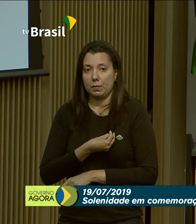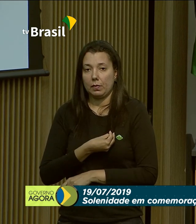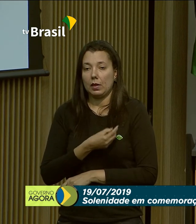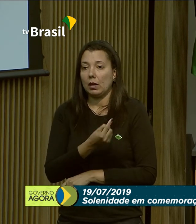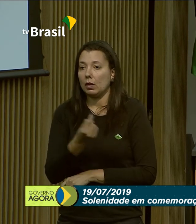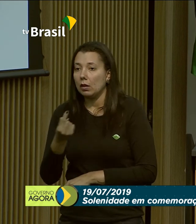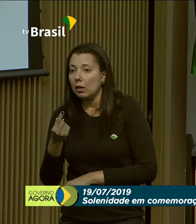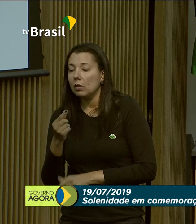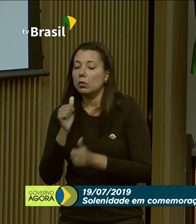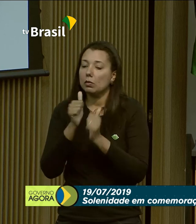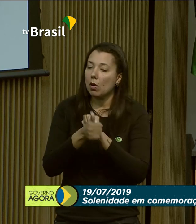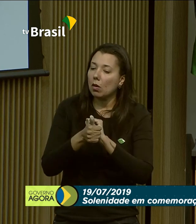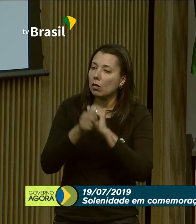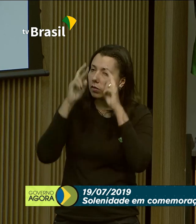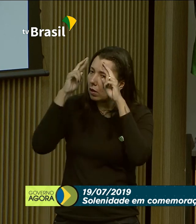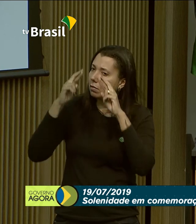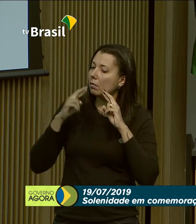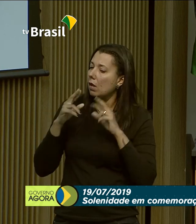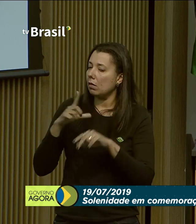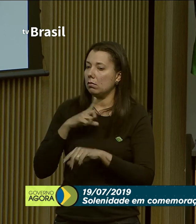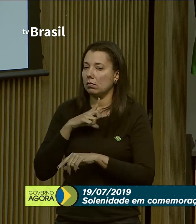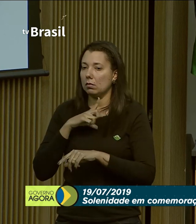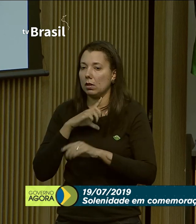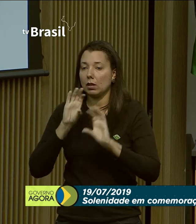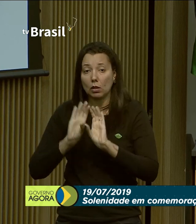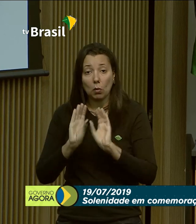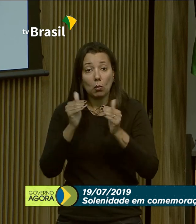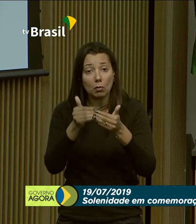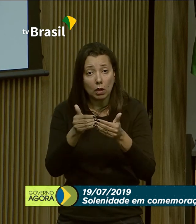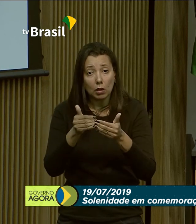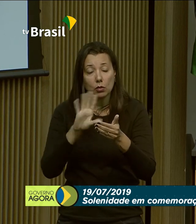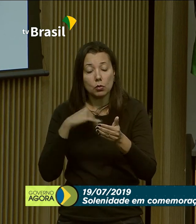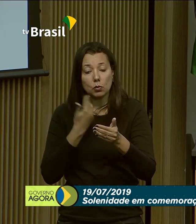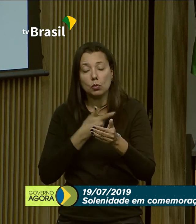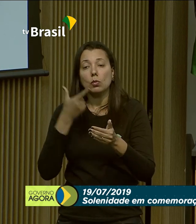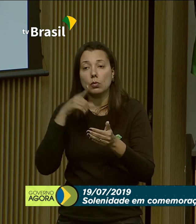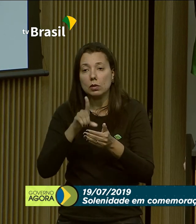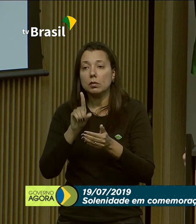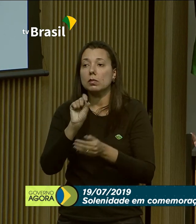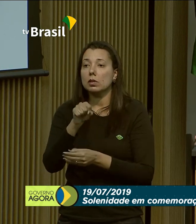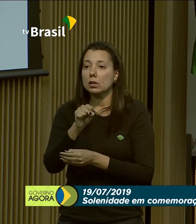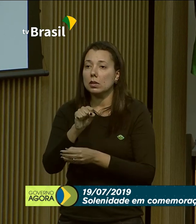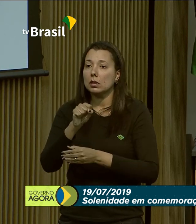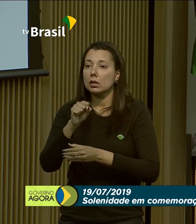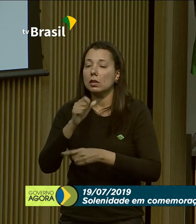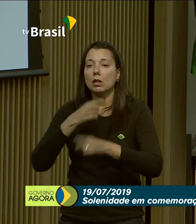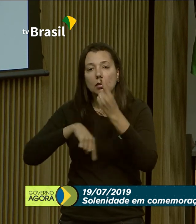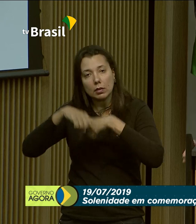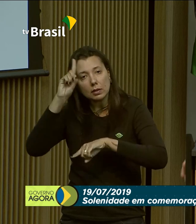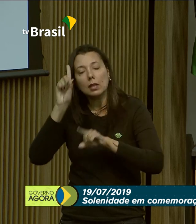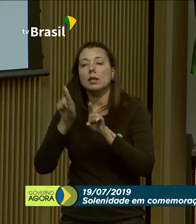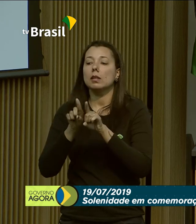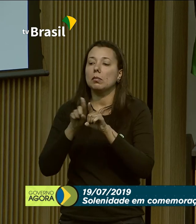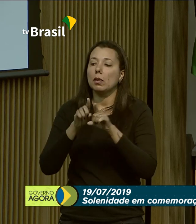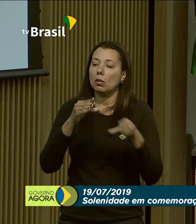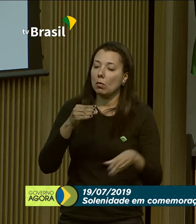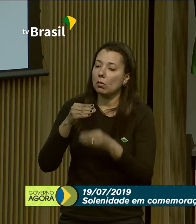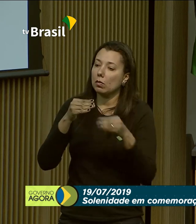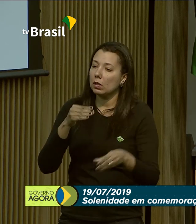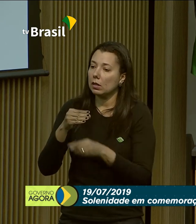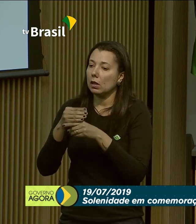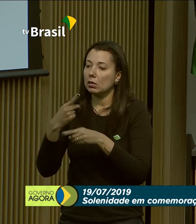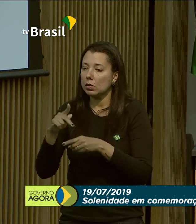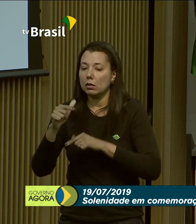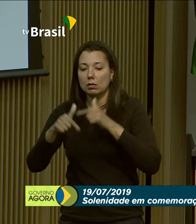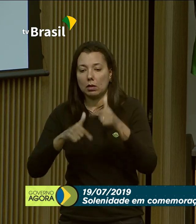dedicada ao esporte, o respeito que ele tem na comunidade, nós conseguimos realmente avançar e agregar com o